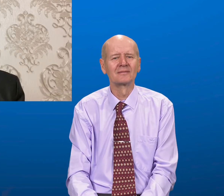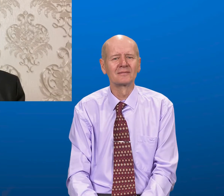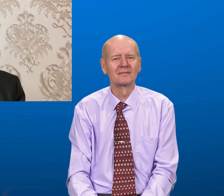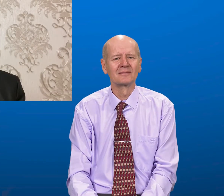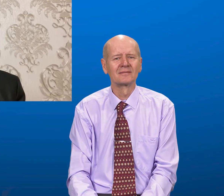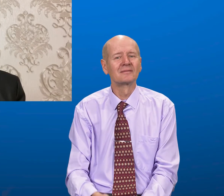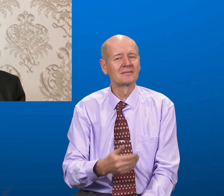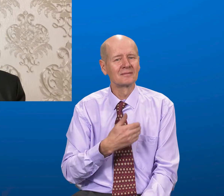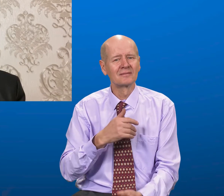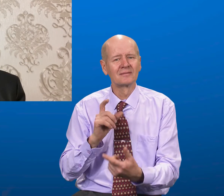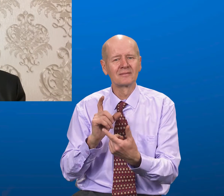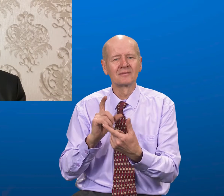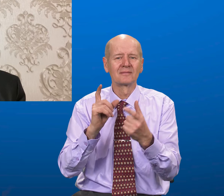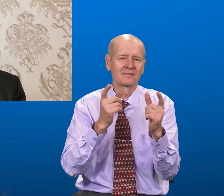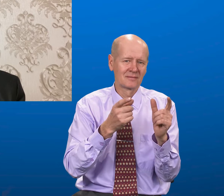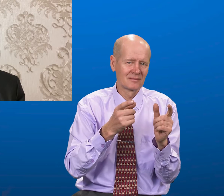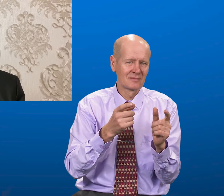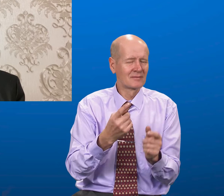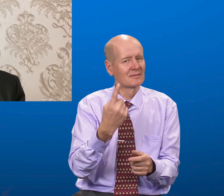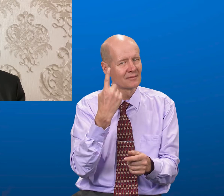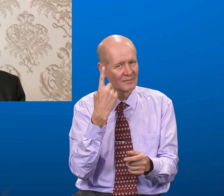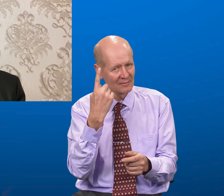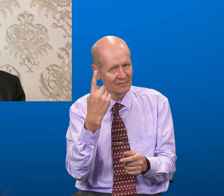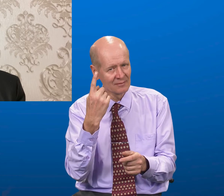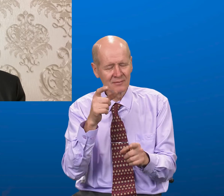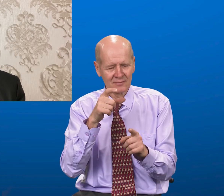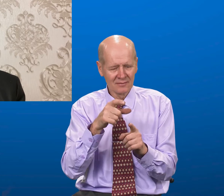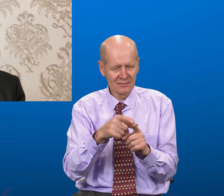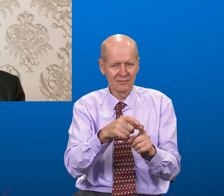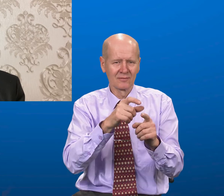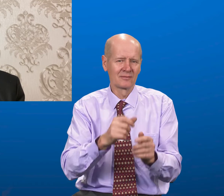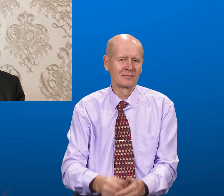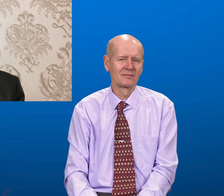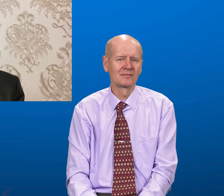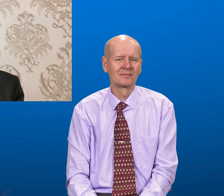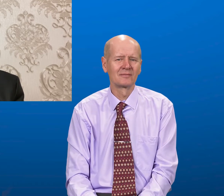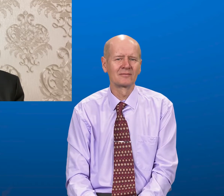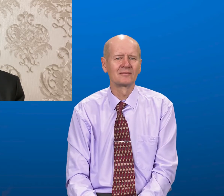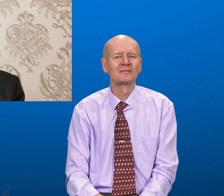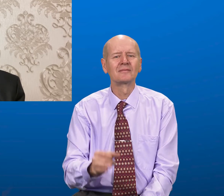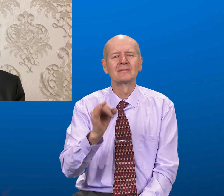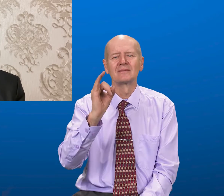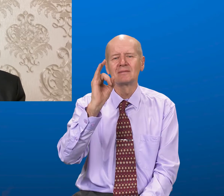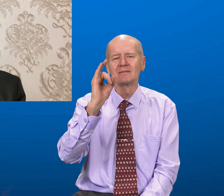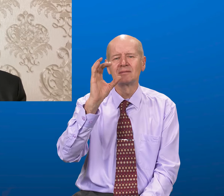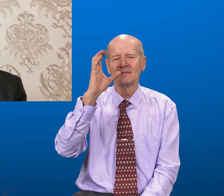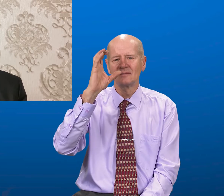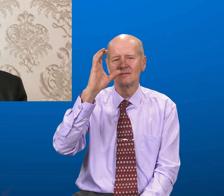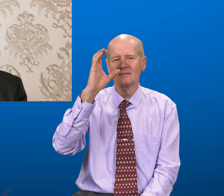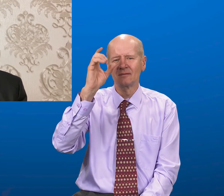Дорогие друзья, я хотел бы обратиться к одному эпизоду, записанному в